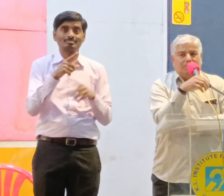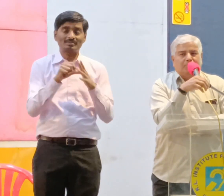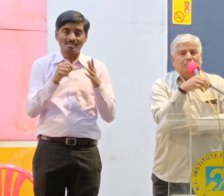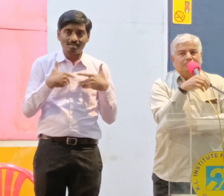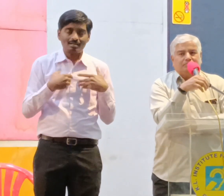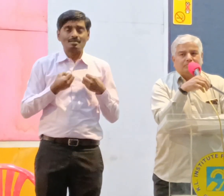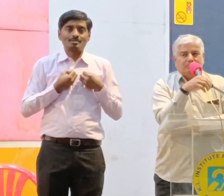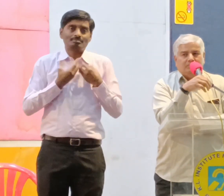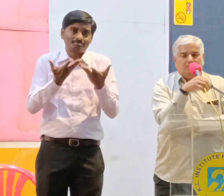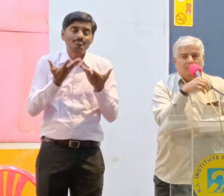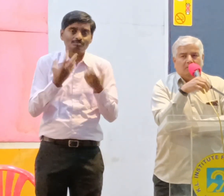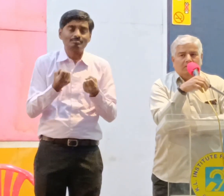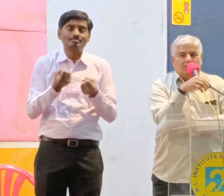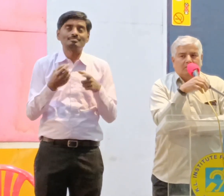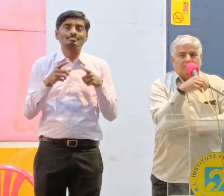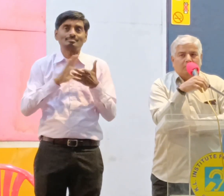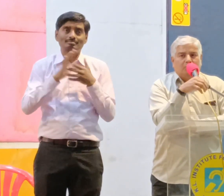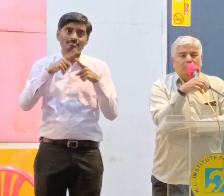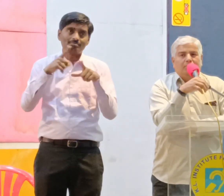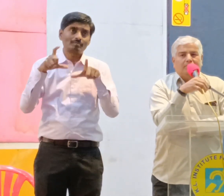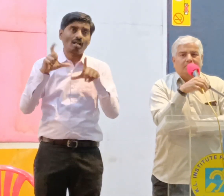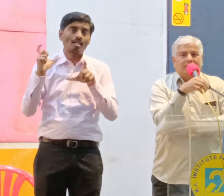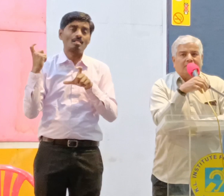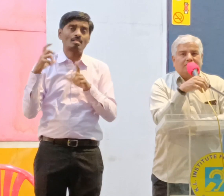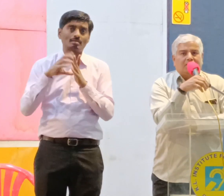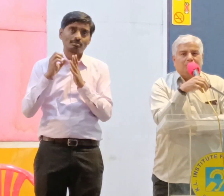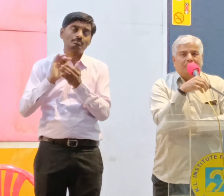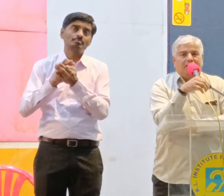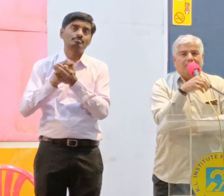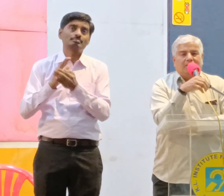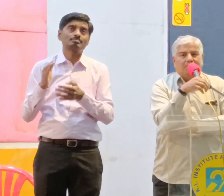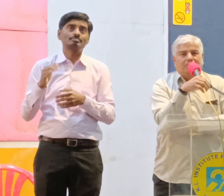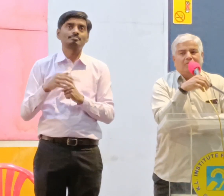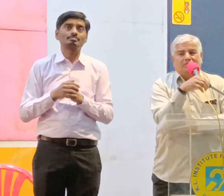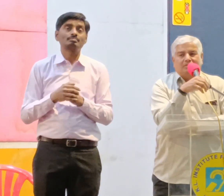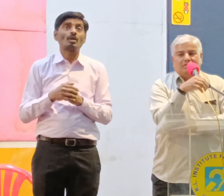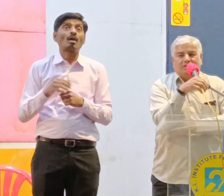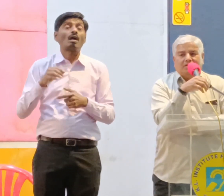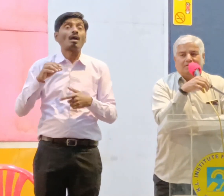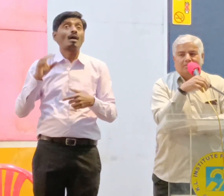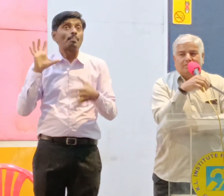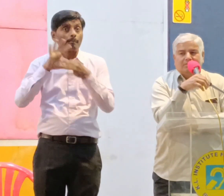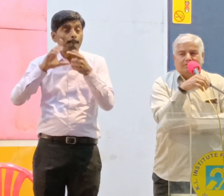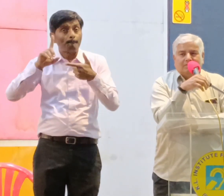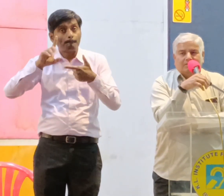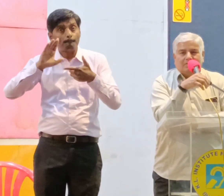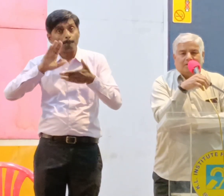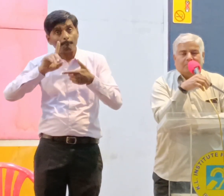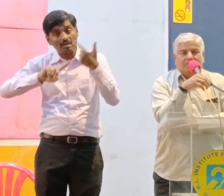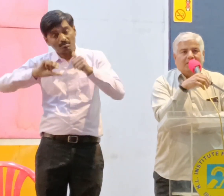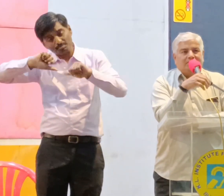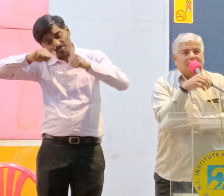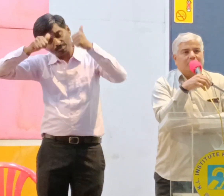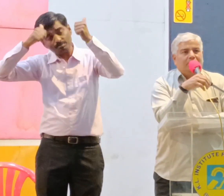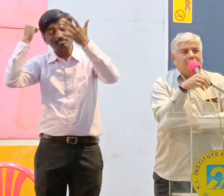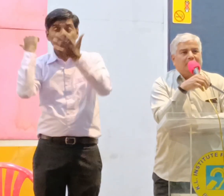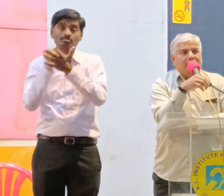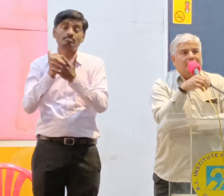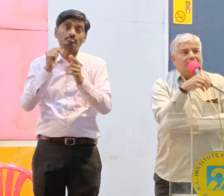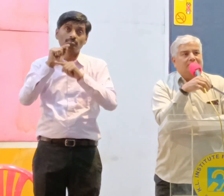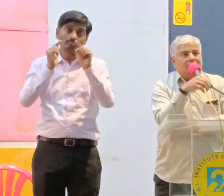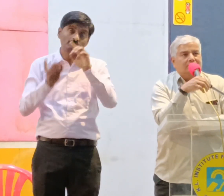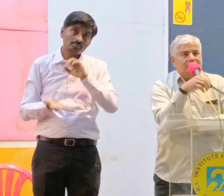આવ્યો છો તો આપું. ખૂબ બધાએ સારું પરિણામ લાવો અને આ બધા